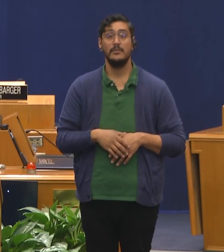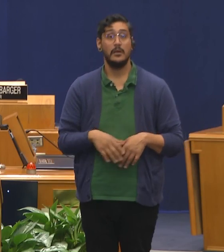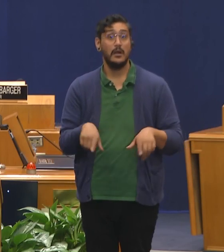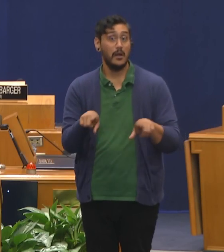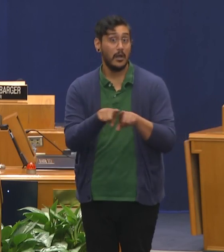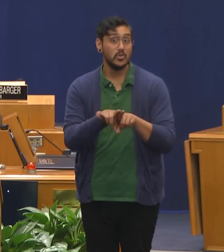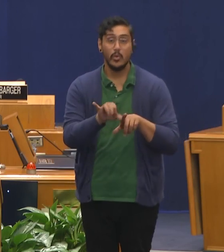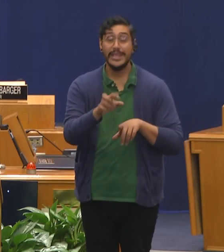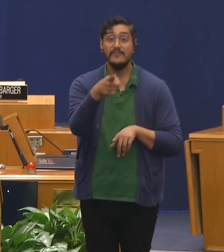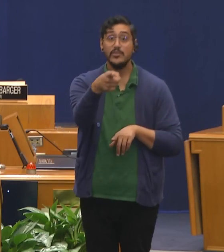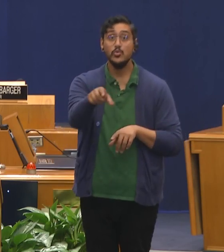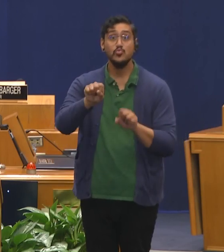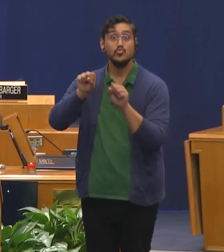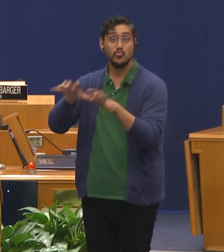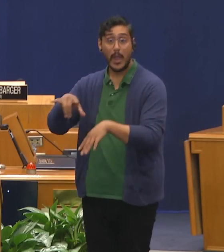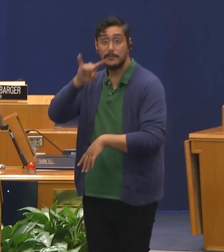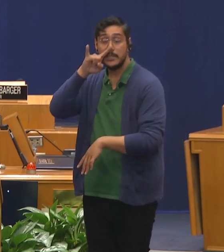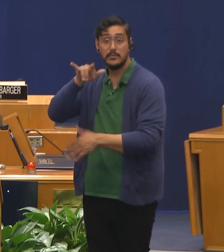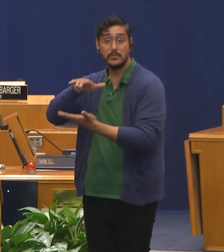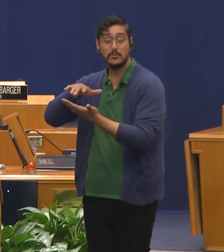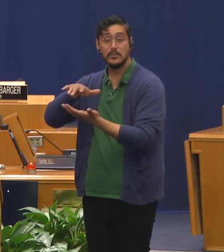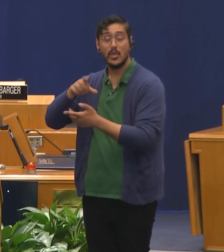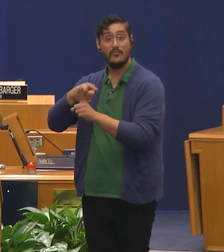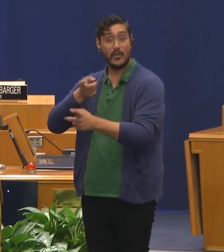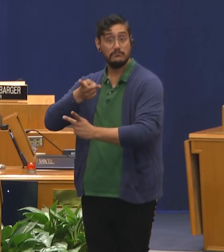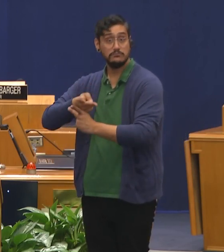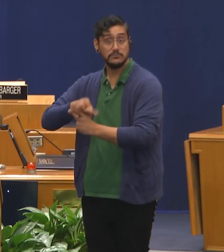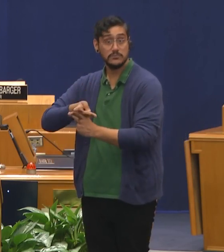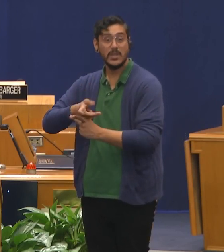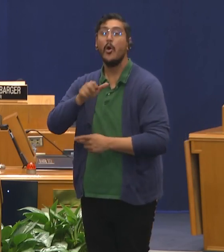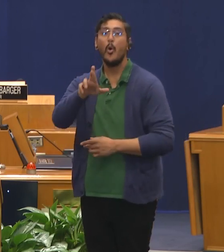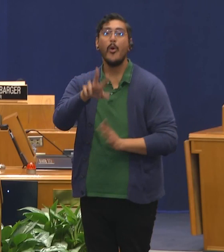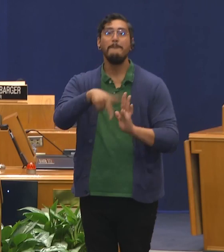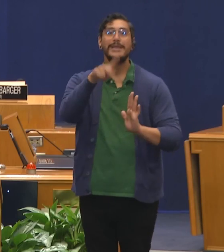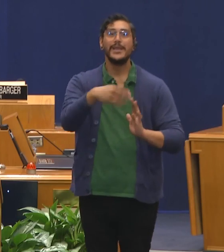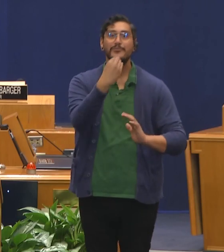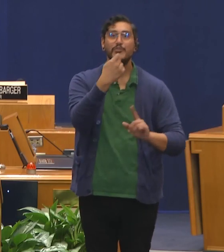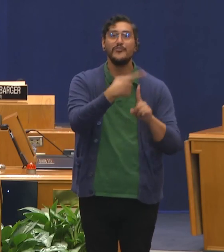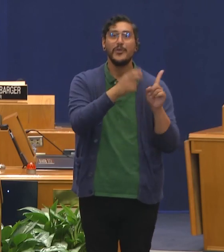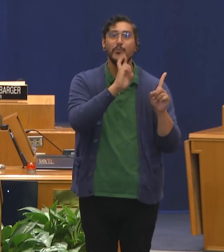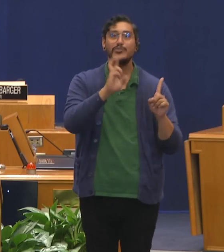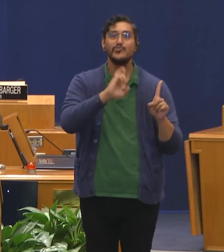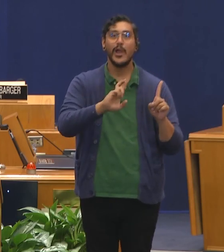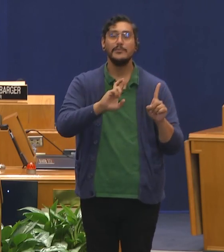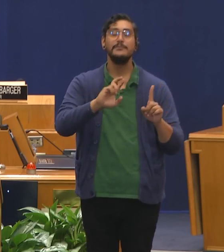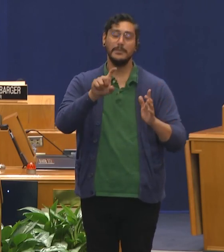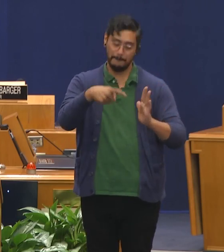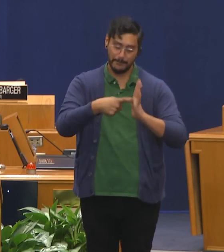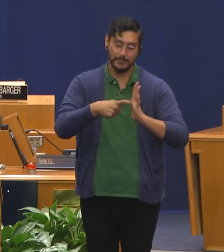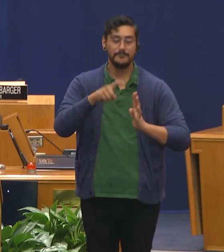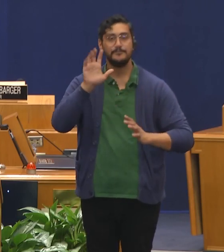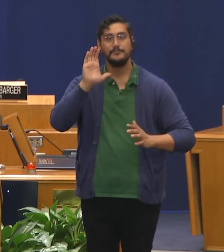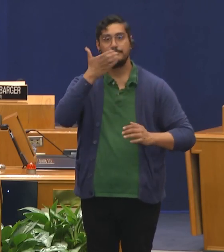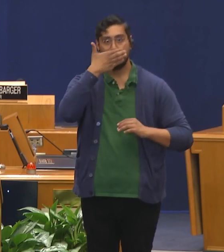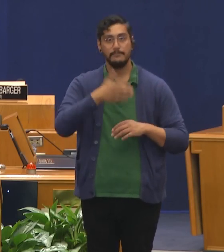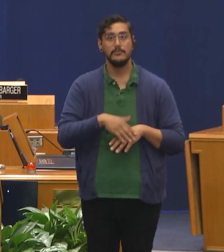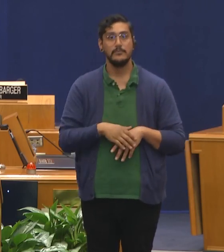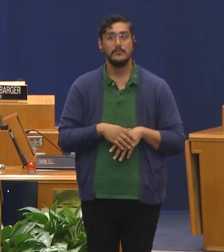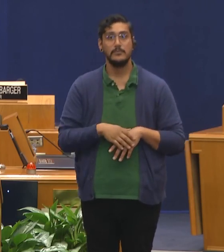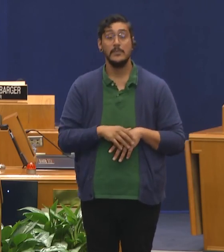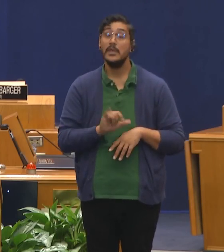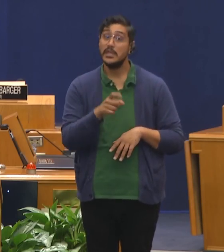recoge a su hijo de la guardería y cuando recoge comida de un restaurante. Use una cubierta de tela para la cara si usa